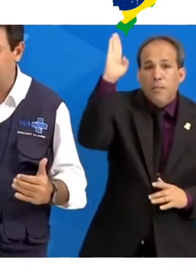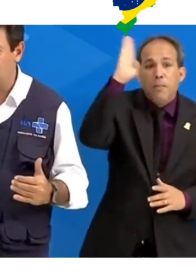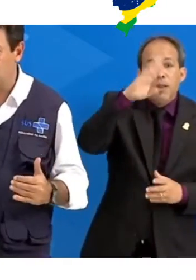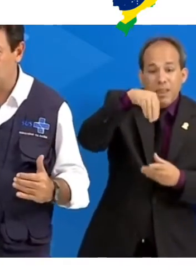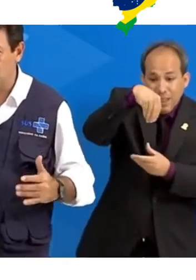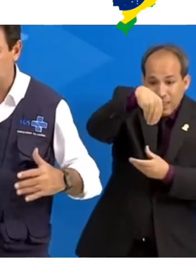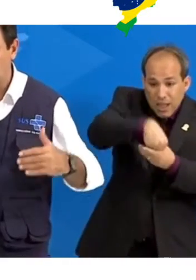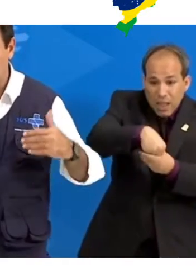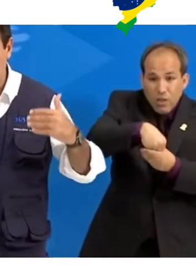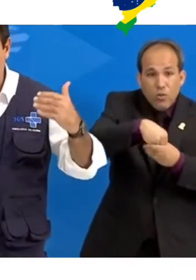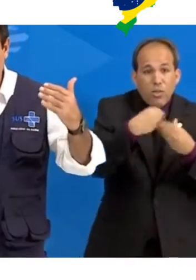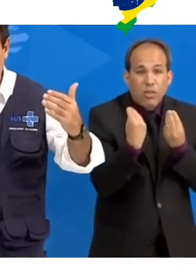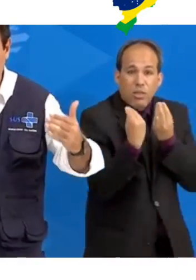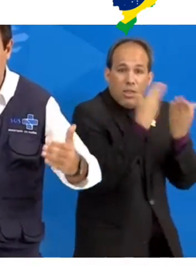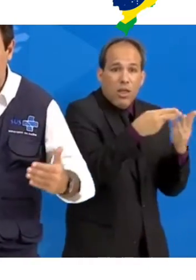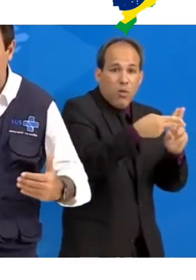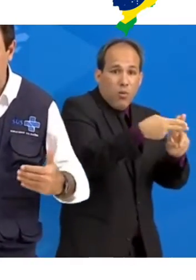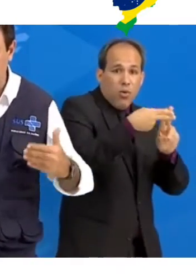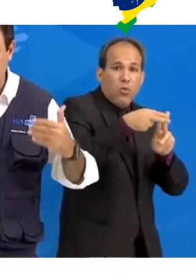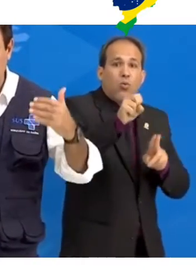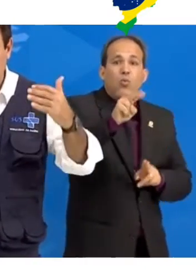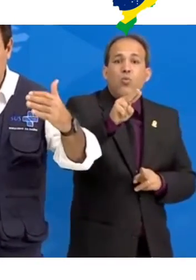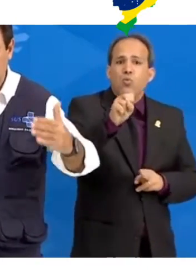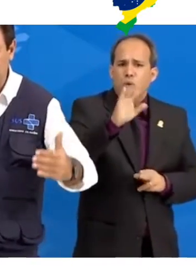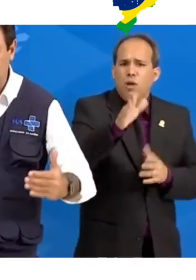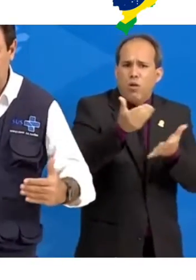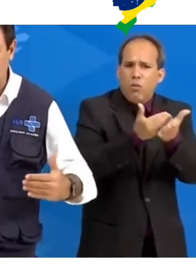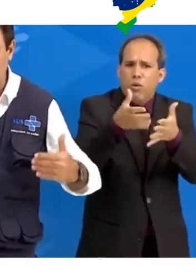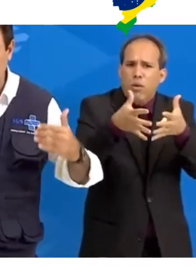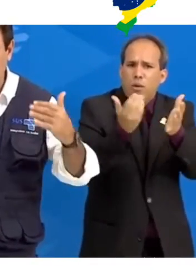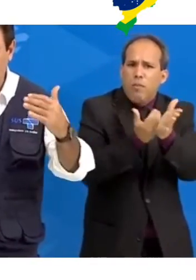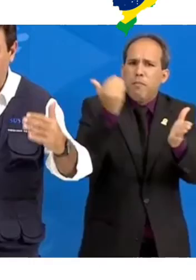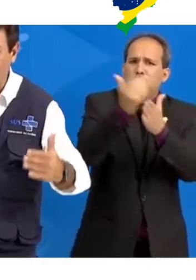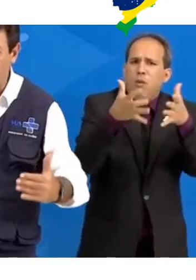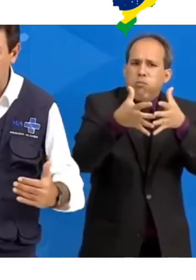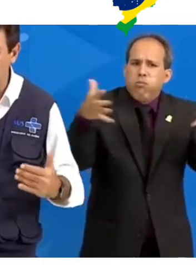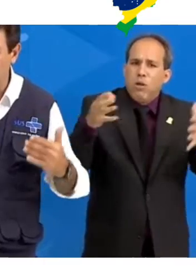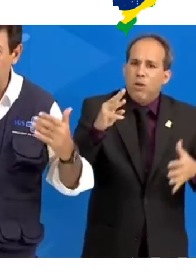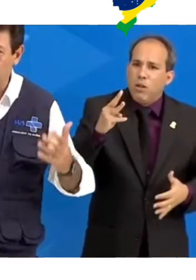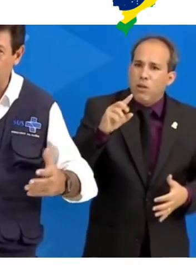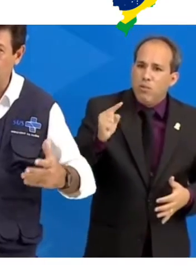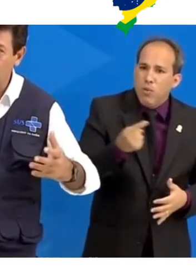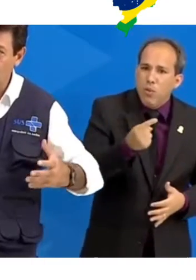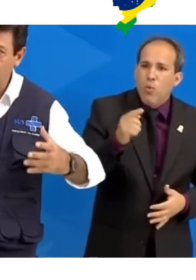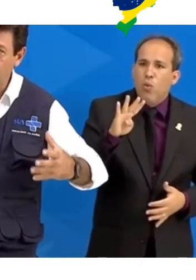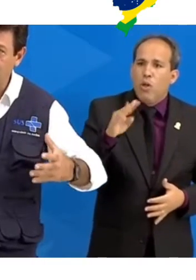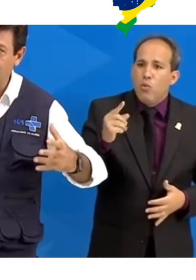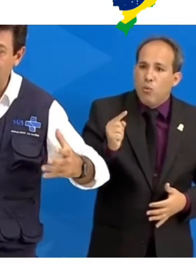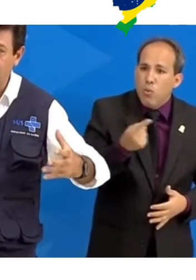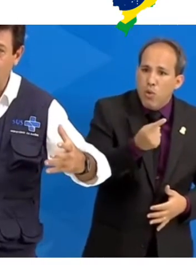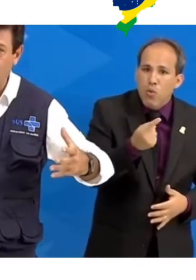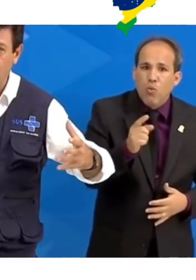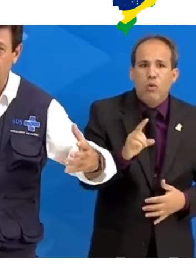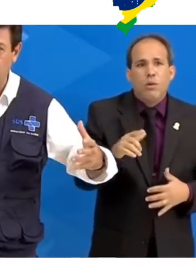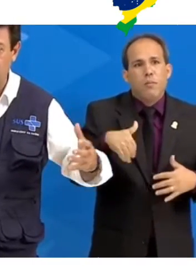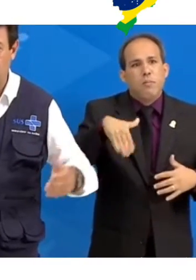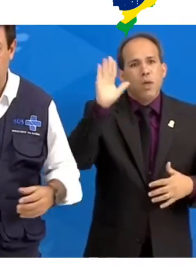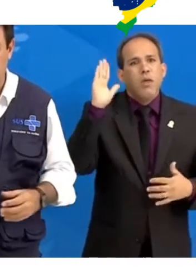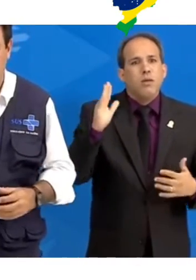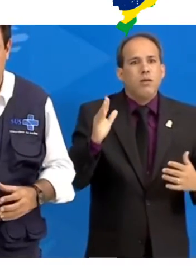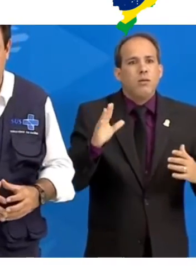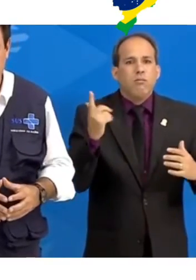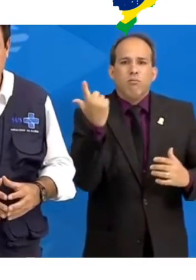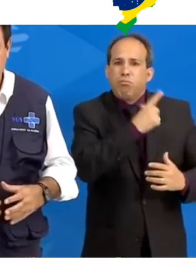interna para o SUS. Então já estamos aumentando isso para 3.000, 4.000 por mês, o que dá fôlego para a